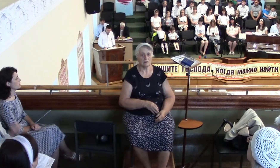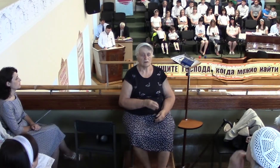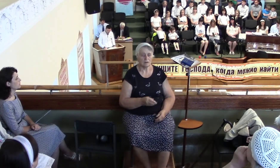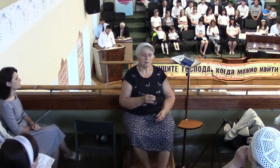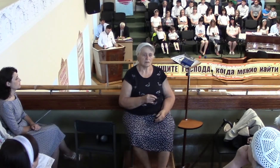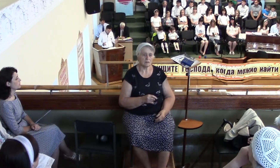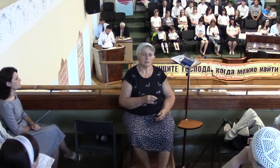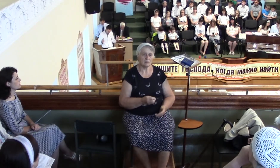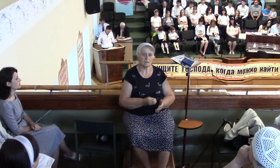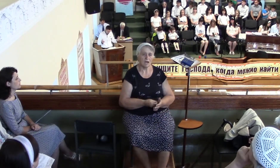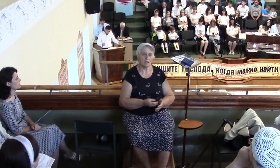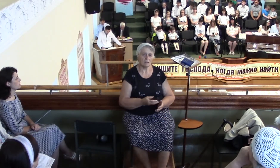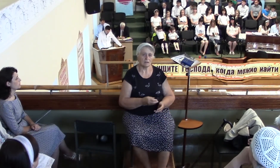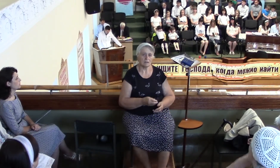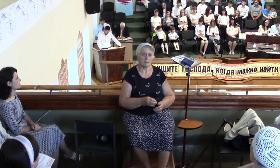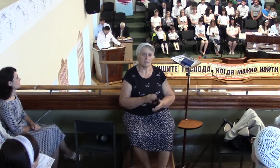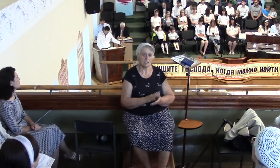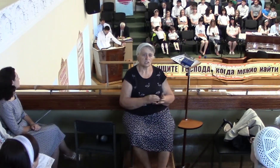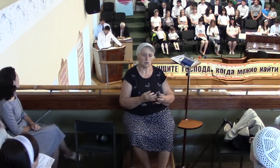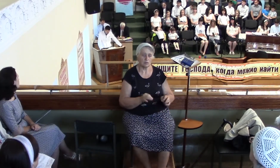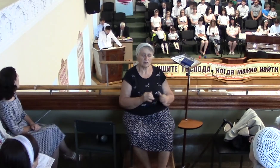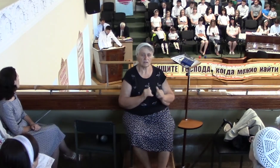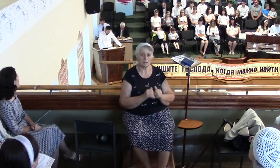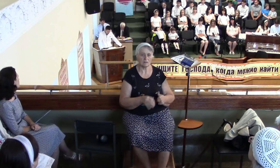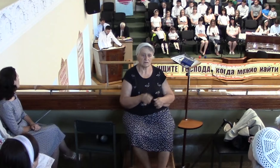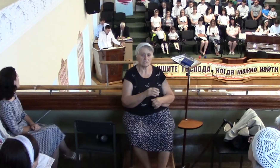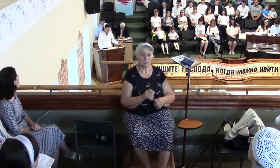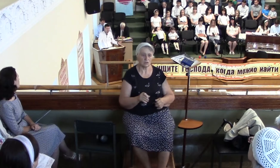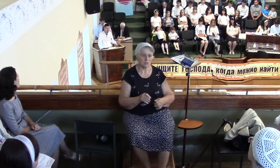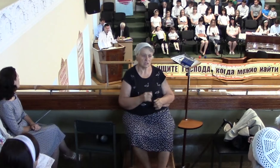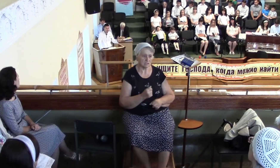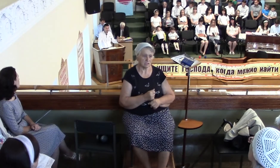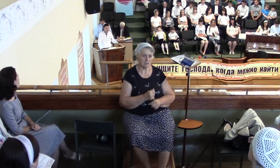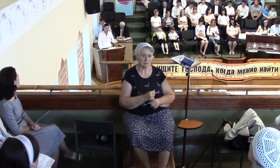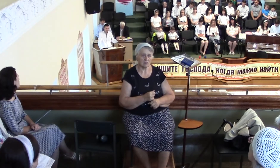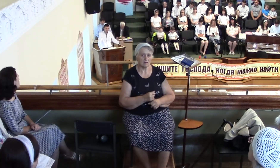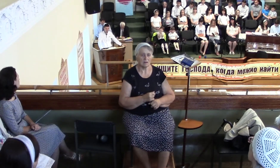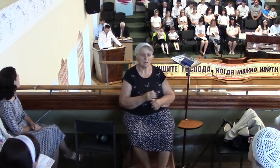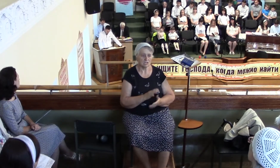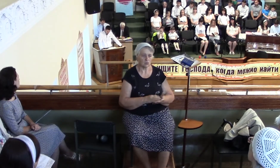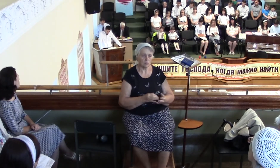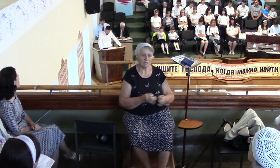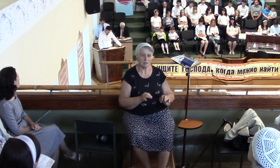искупление совершено ради всех людей, для всех людей. И оно может стать действенным для